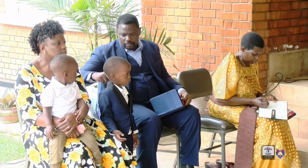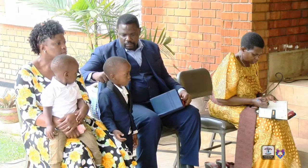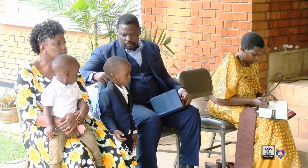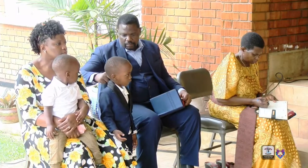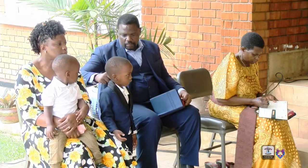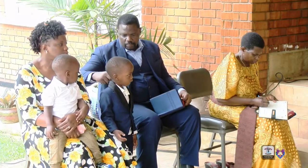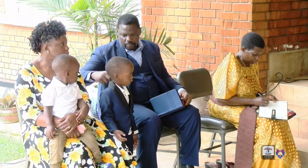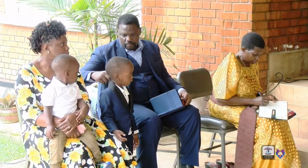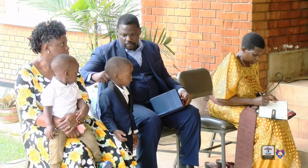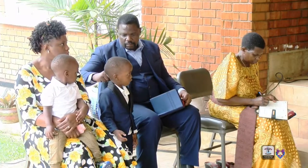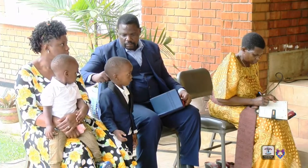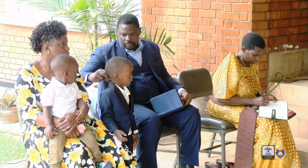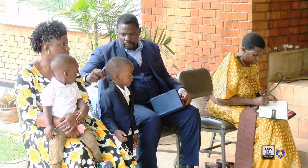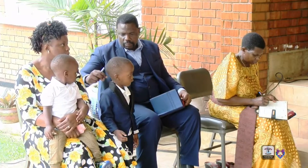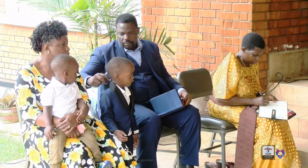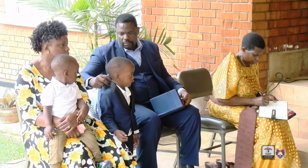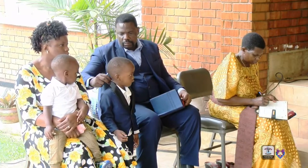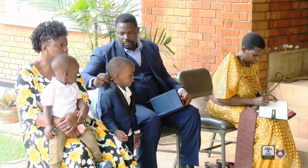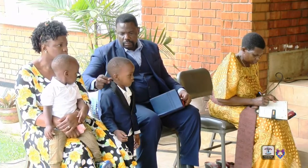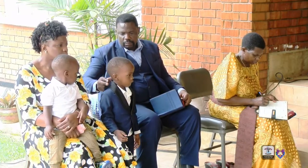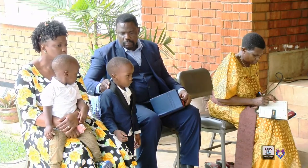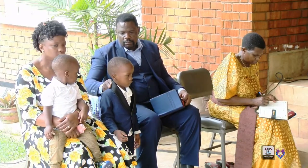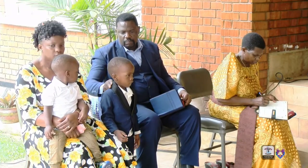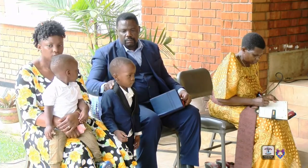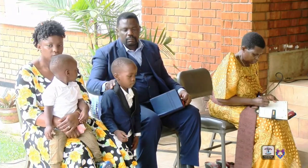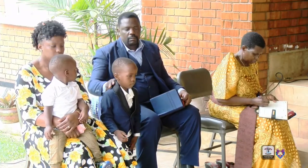mu bantu abanyaniriza